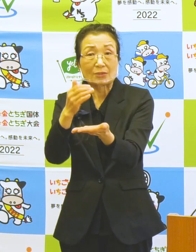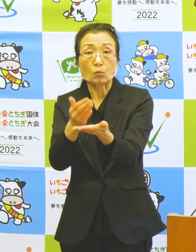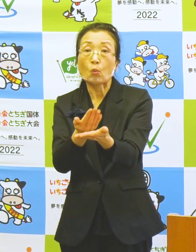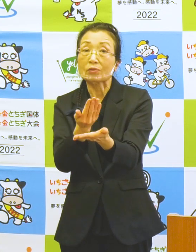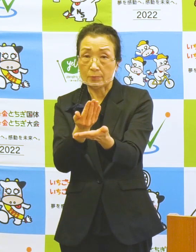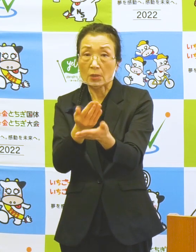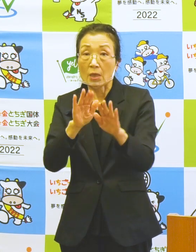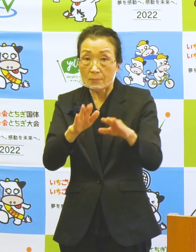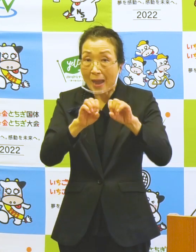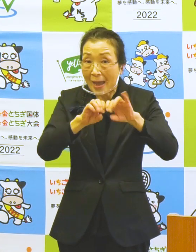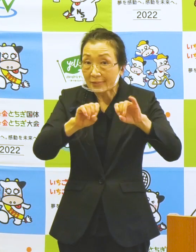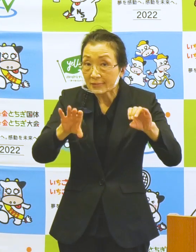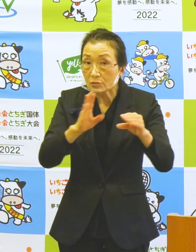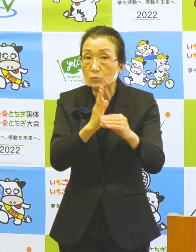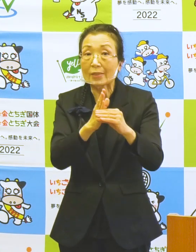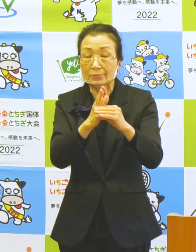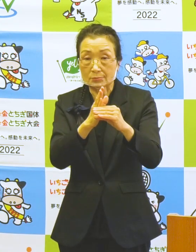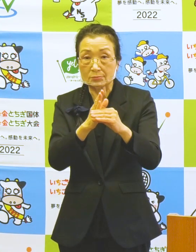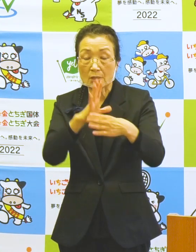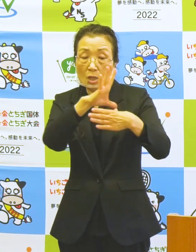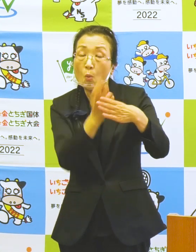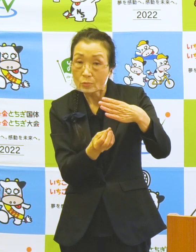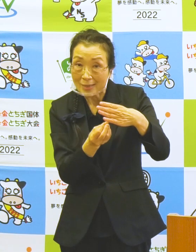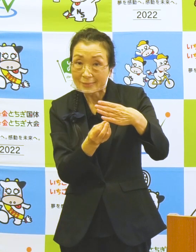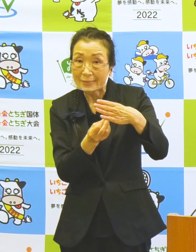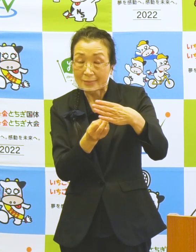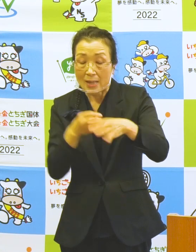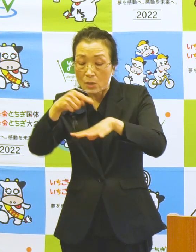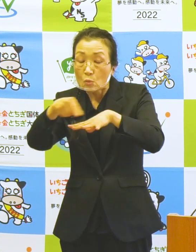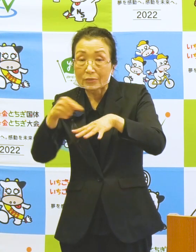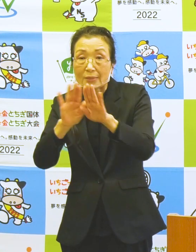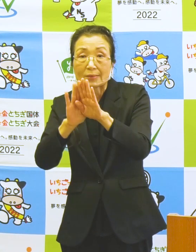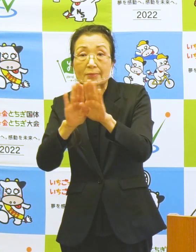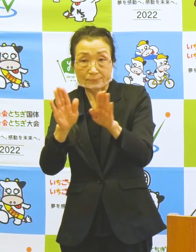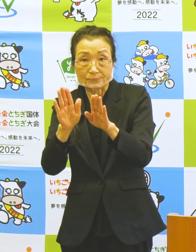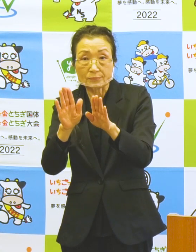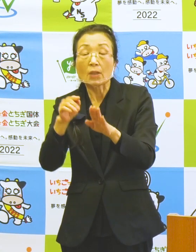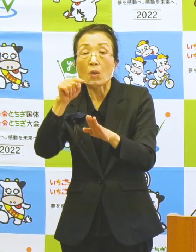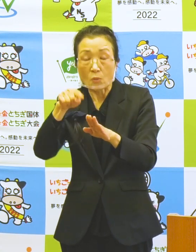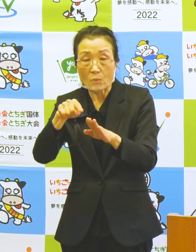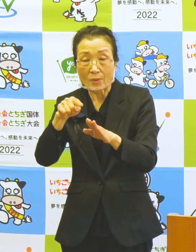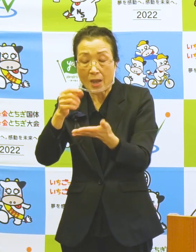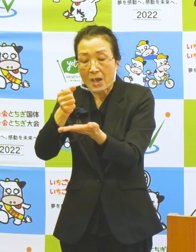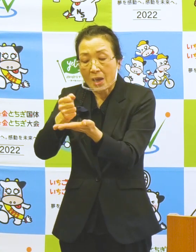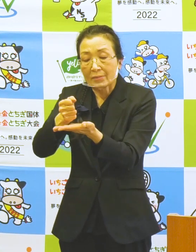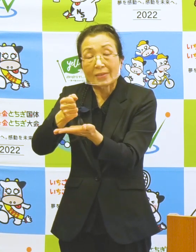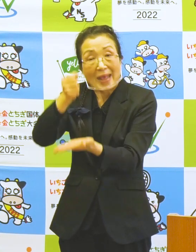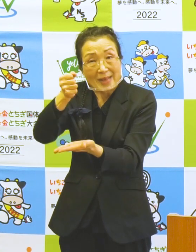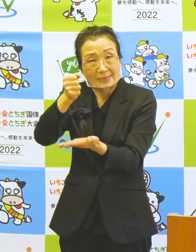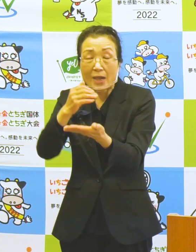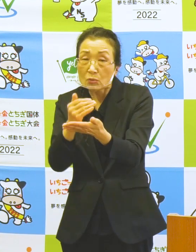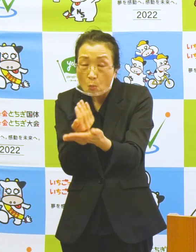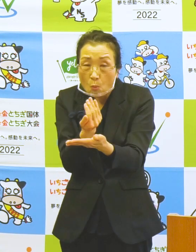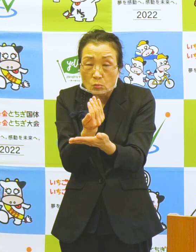発信しています。国体、都知事会でもこうしたレガシーが残るような大会